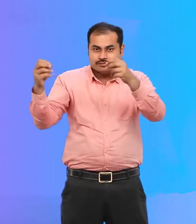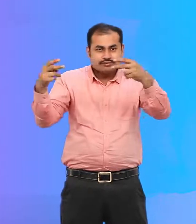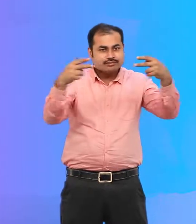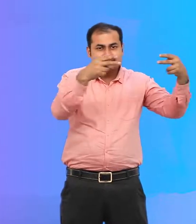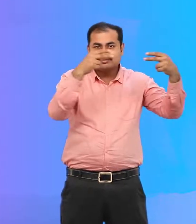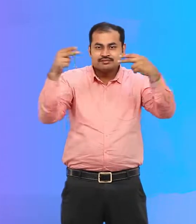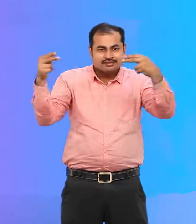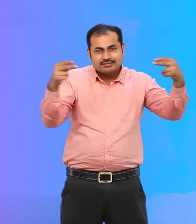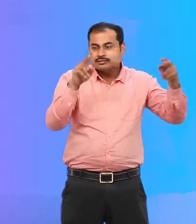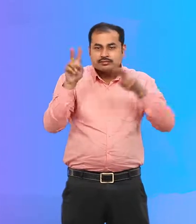झाल